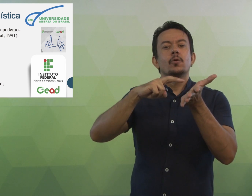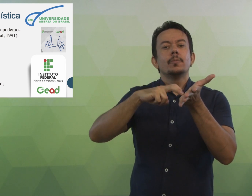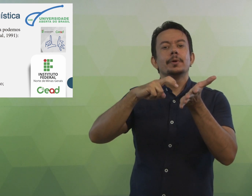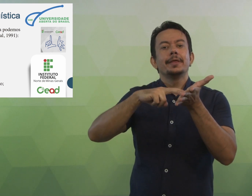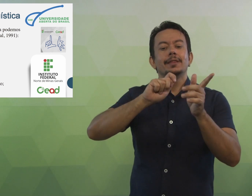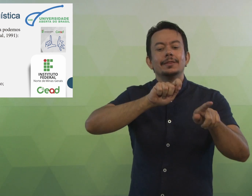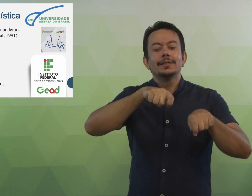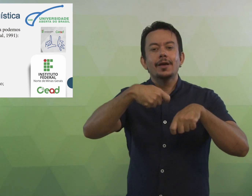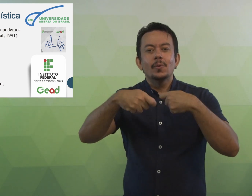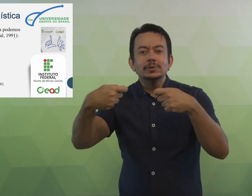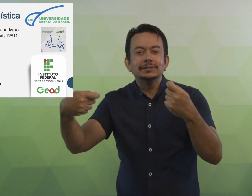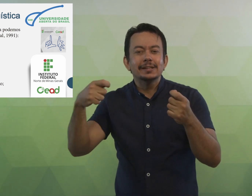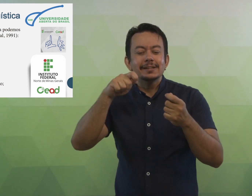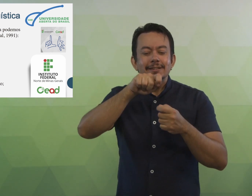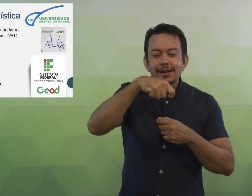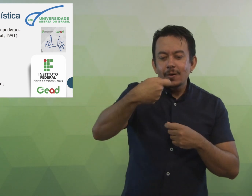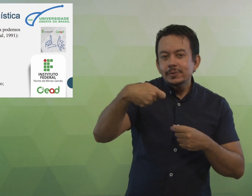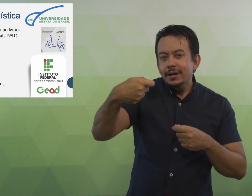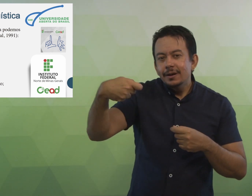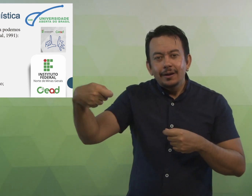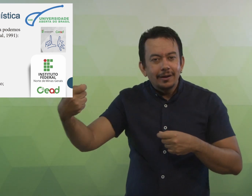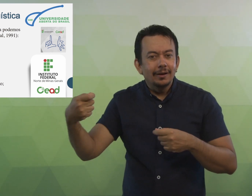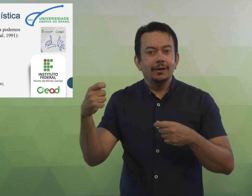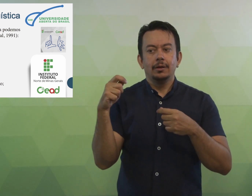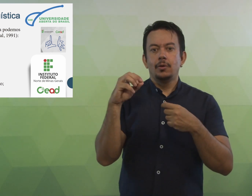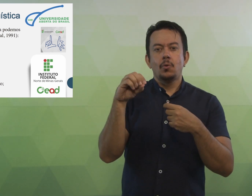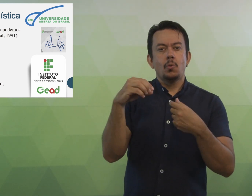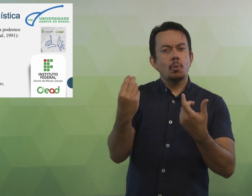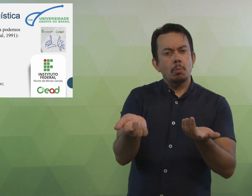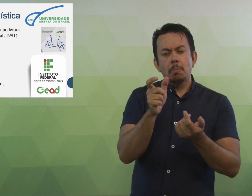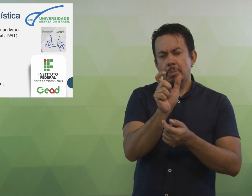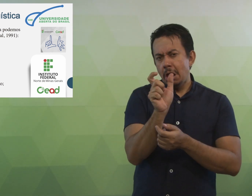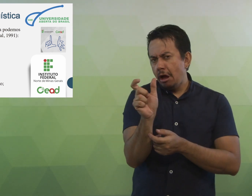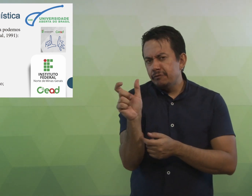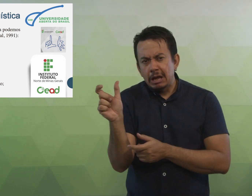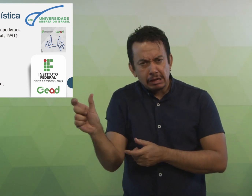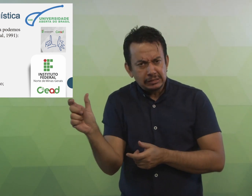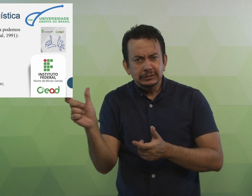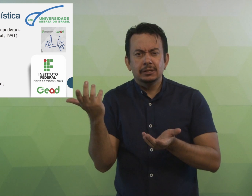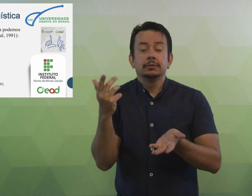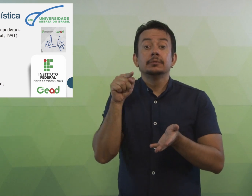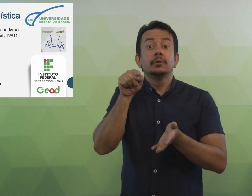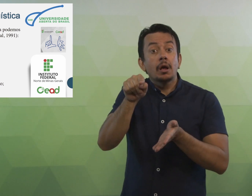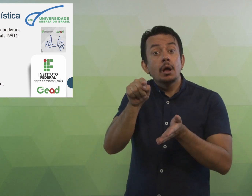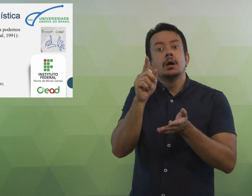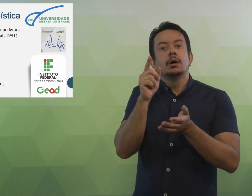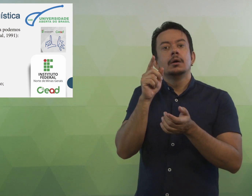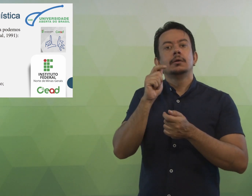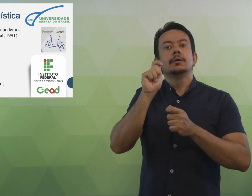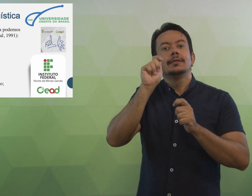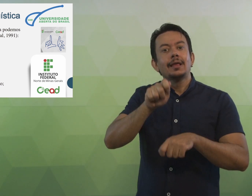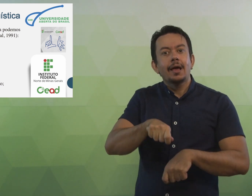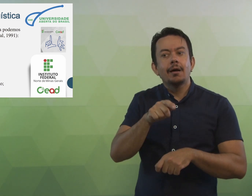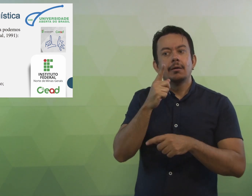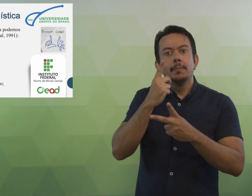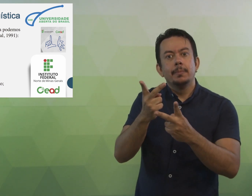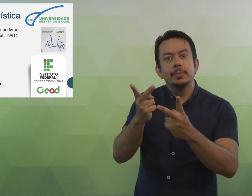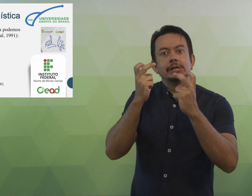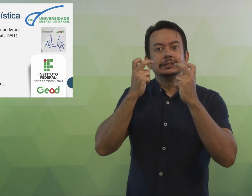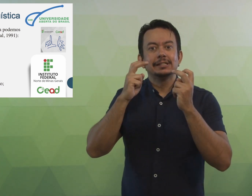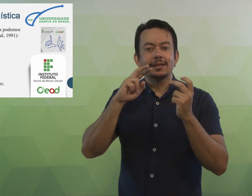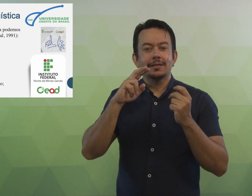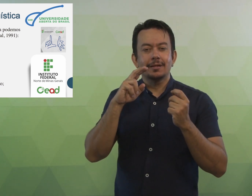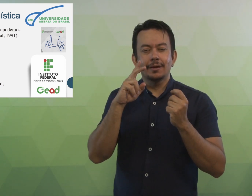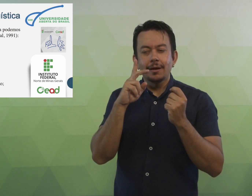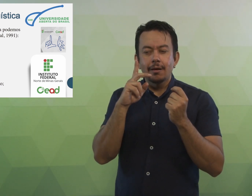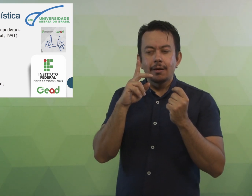Então, o que nós podemos perceber é o significado das palavras, os sinais usados. Se